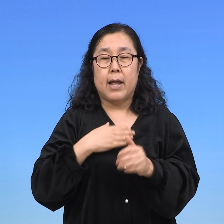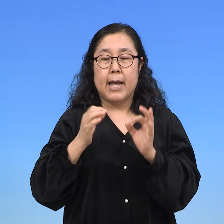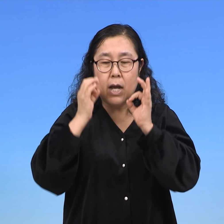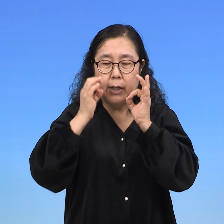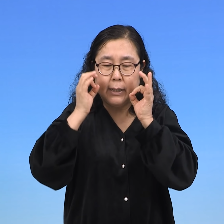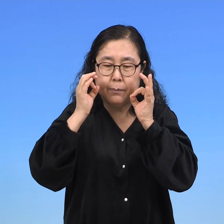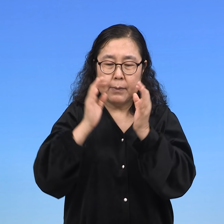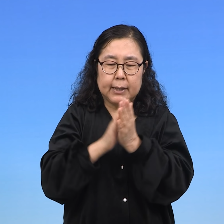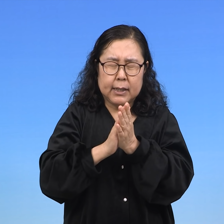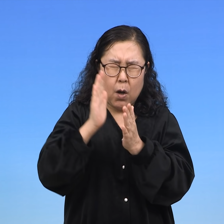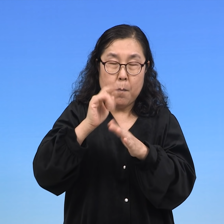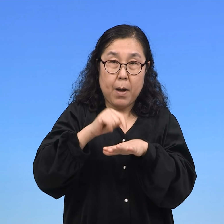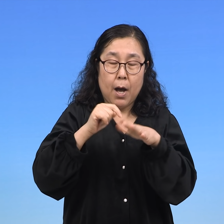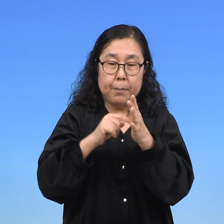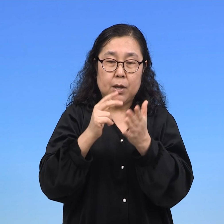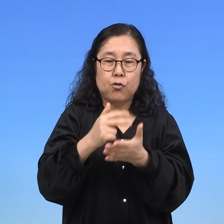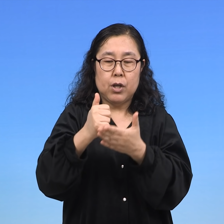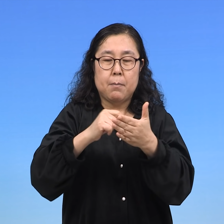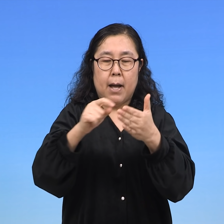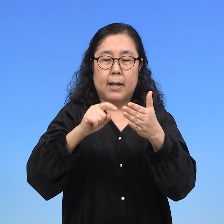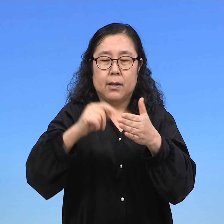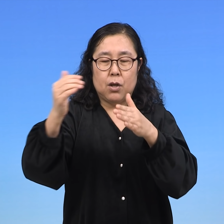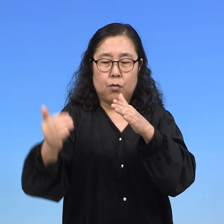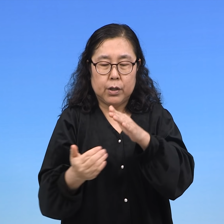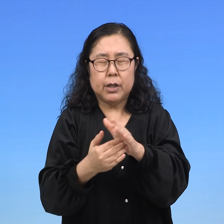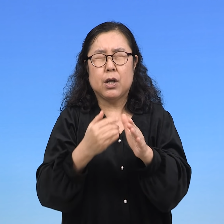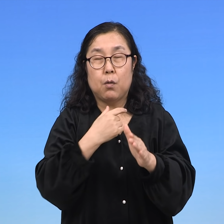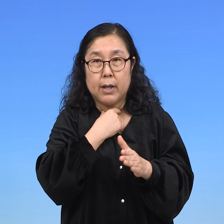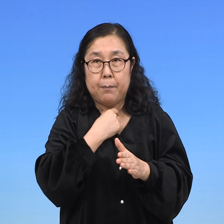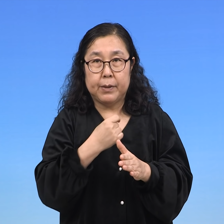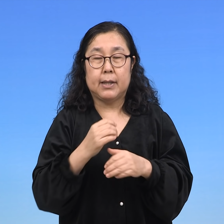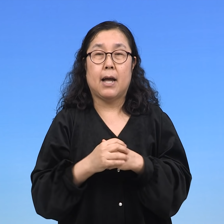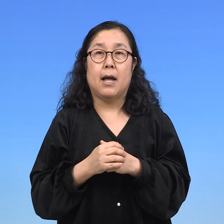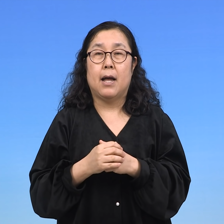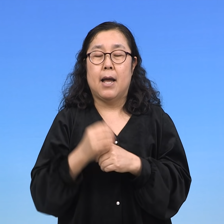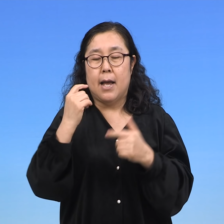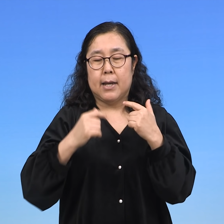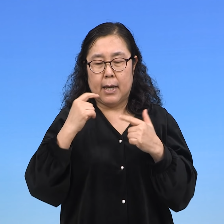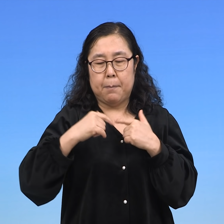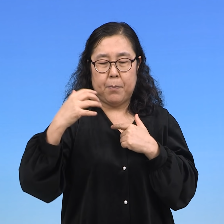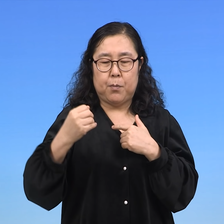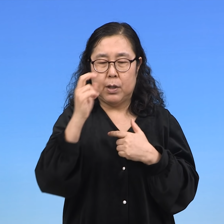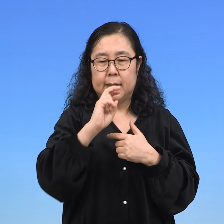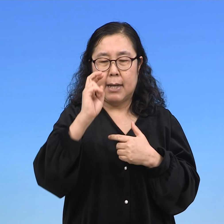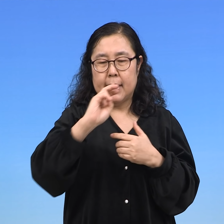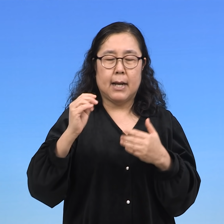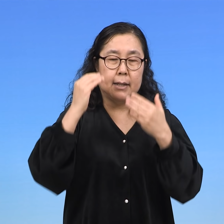안에서 이루어지기를 원합니다. 이 소원을 가지고 한번 기쁨으로 우리 찬양 하나님 앞에 올려드리기